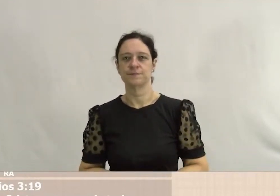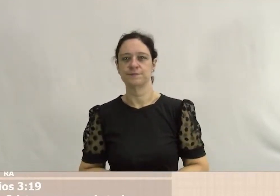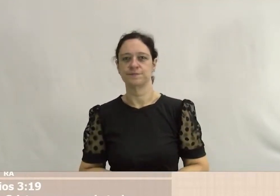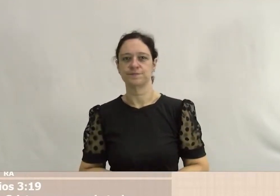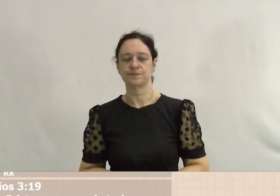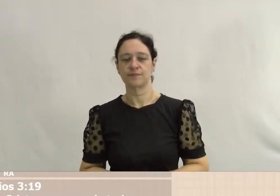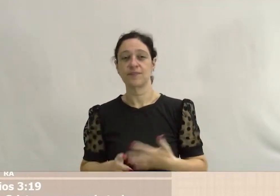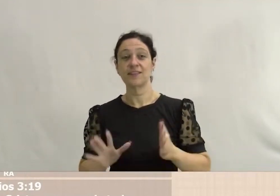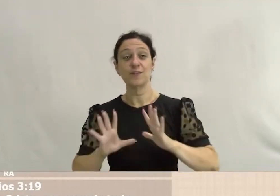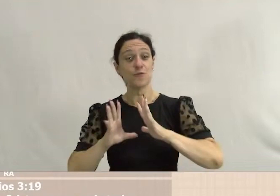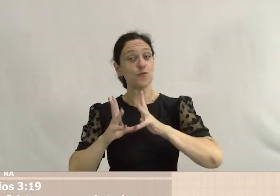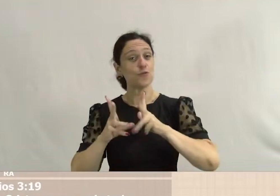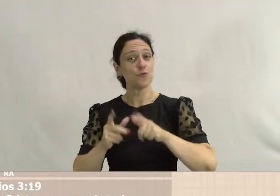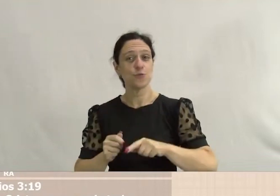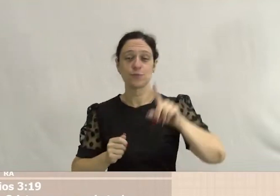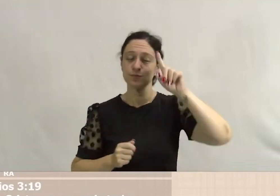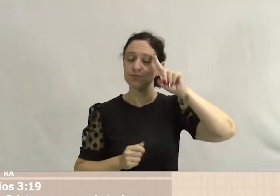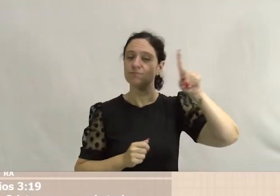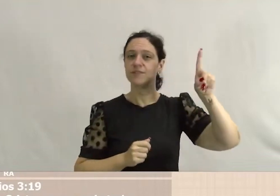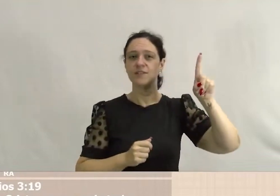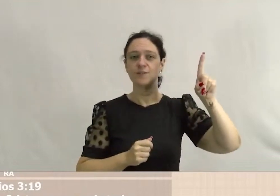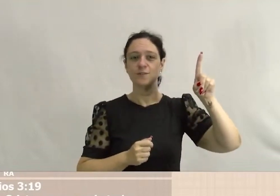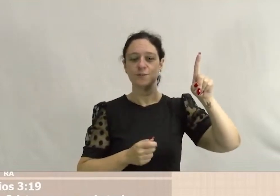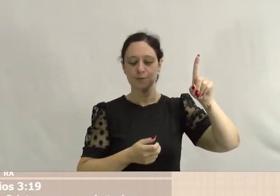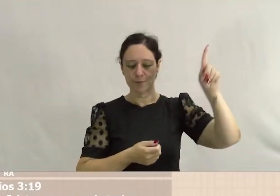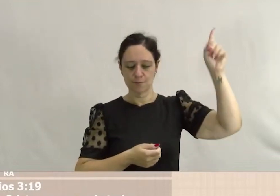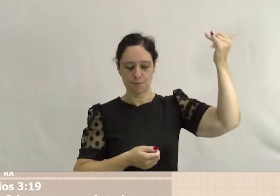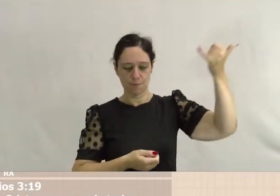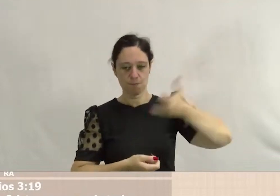igreja de toda a realidade de Deus. Até